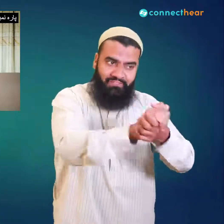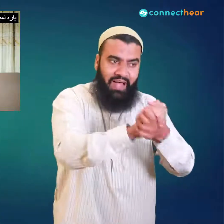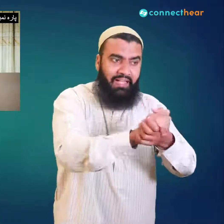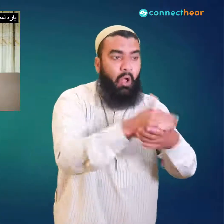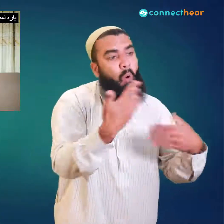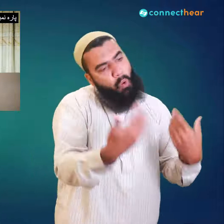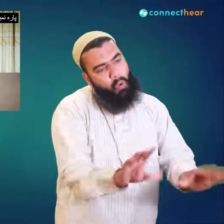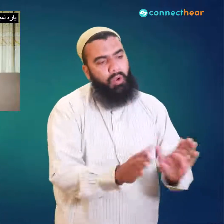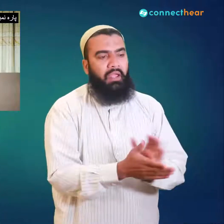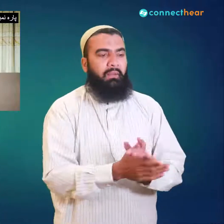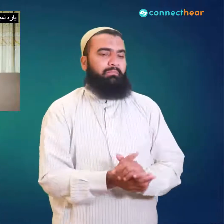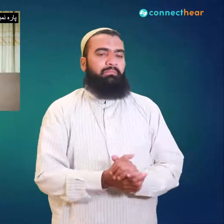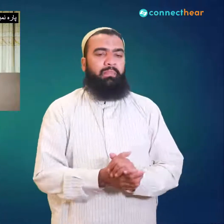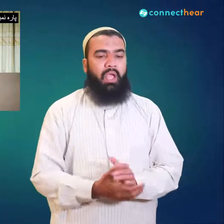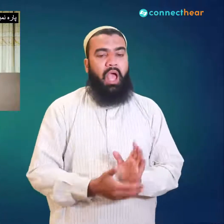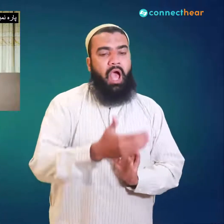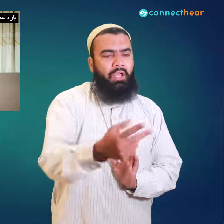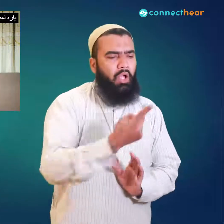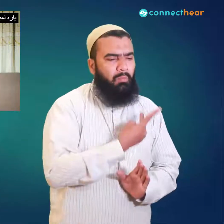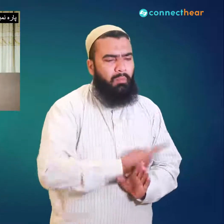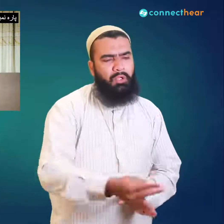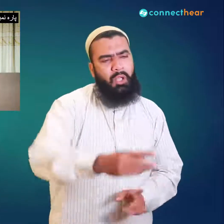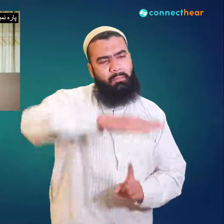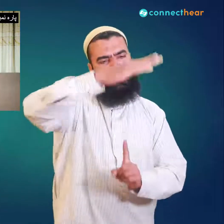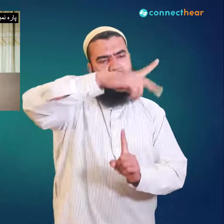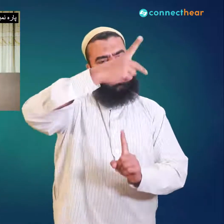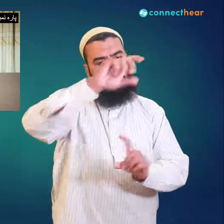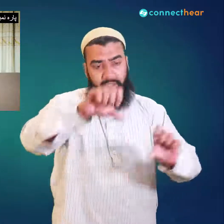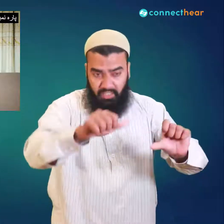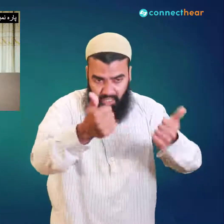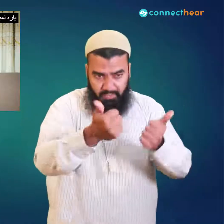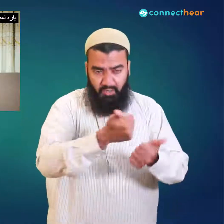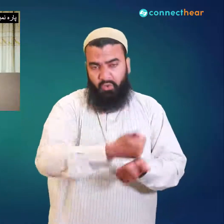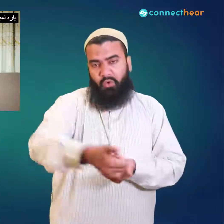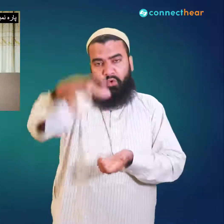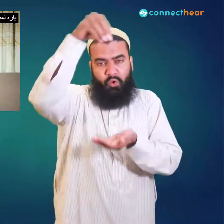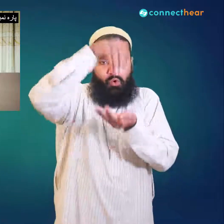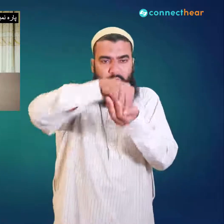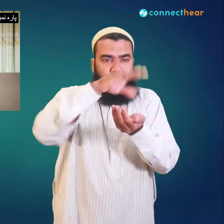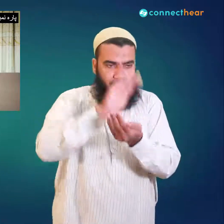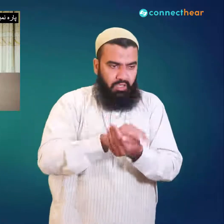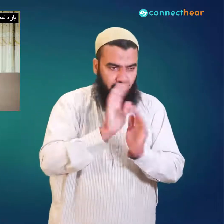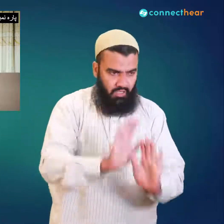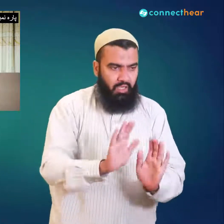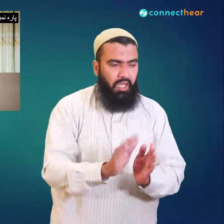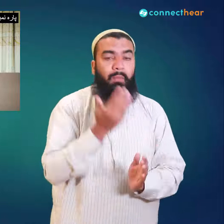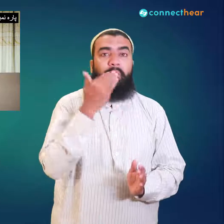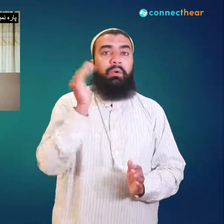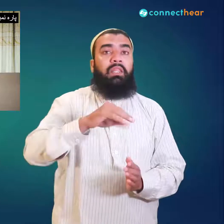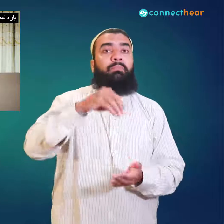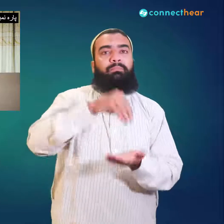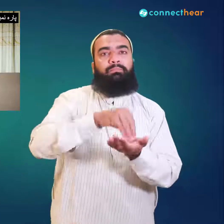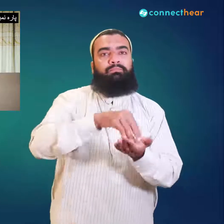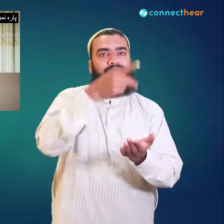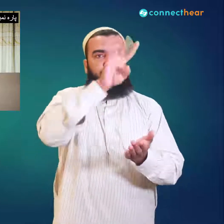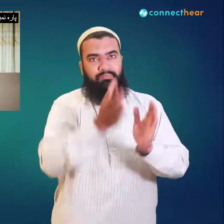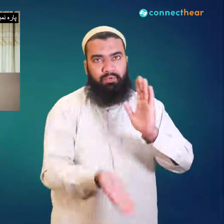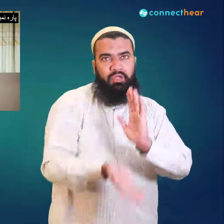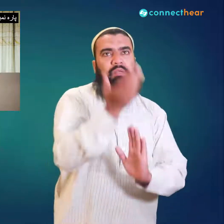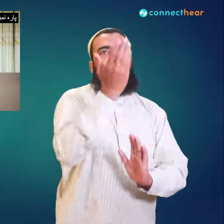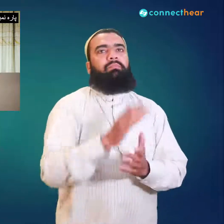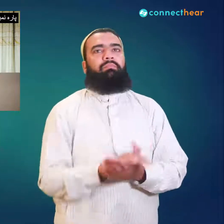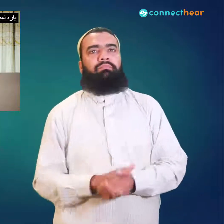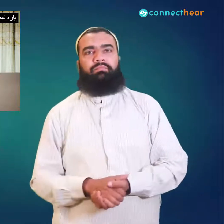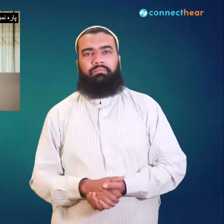ہے جو دائمی فائدہ ہے اور ہمیشہ ہمیشہ کی کامیابی اس کے اندر رکھی گئی ہے، یہ بڑی اور عظیم کامیابی